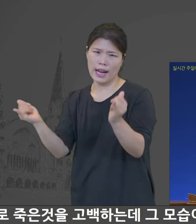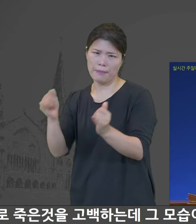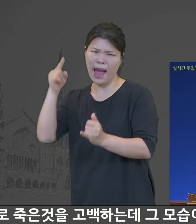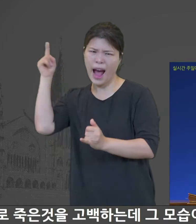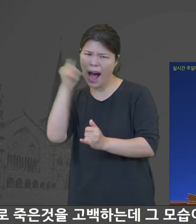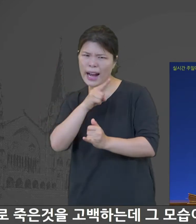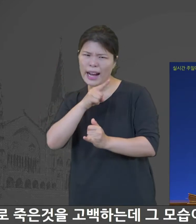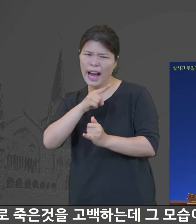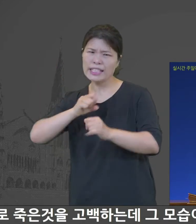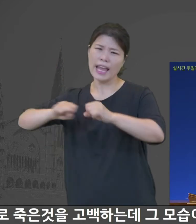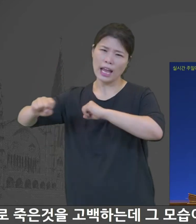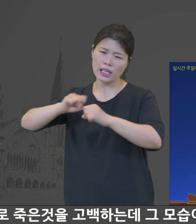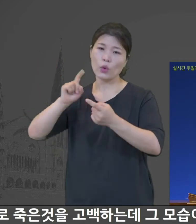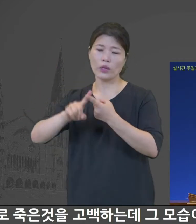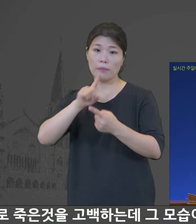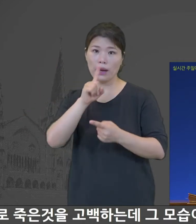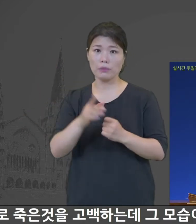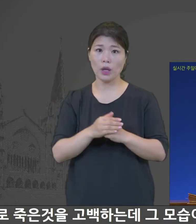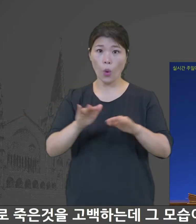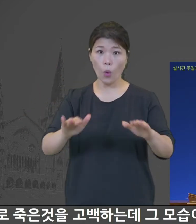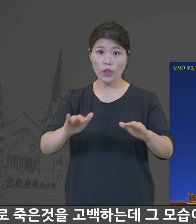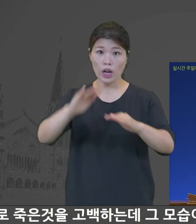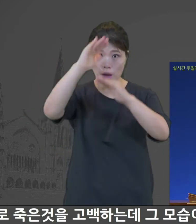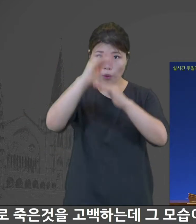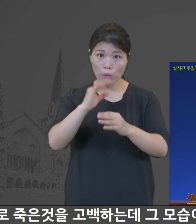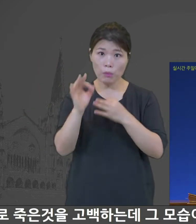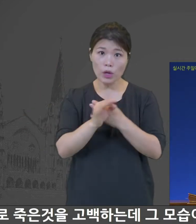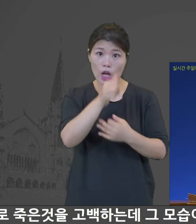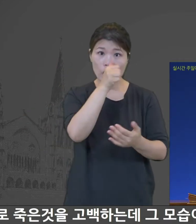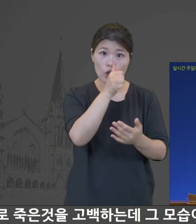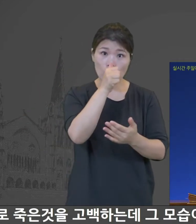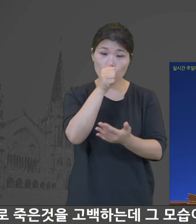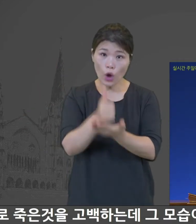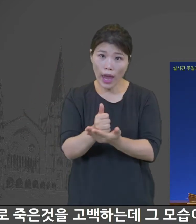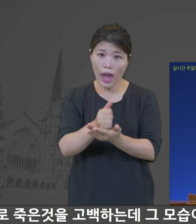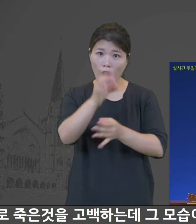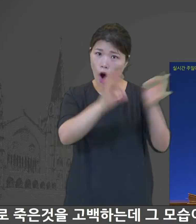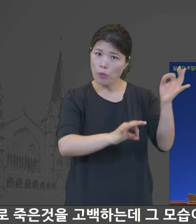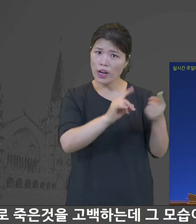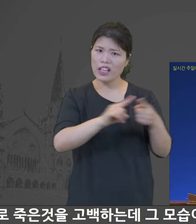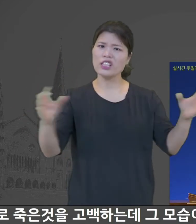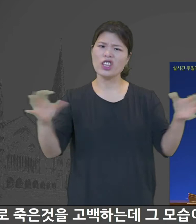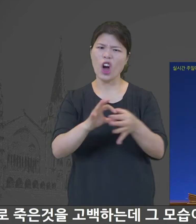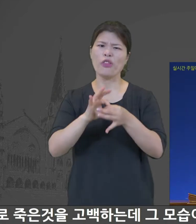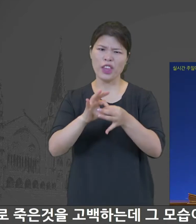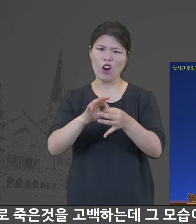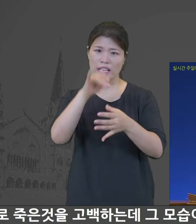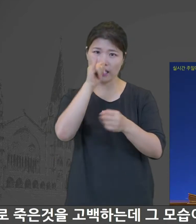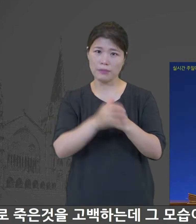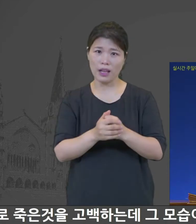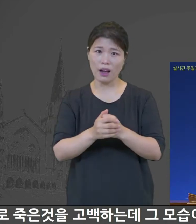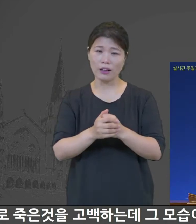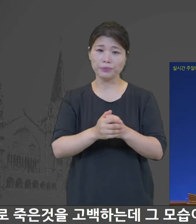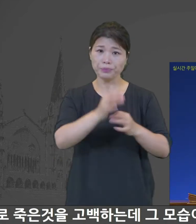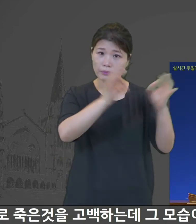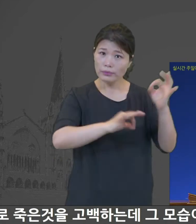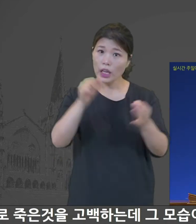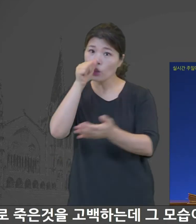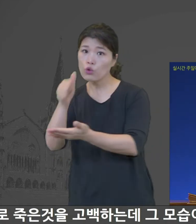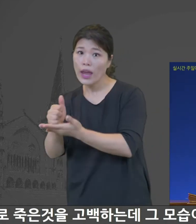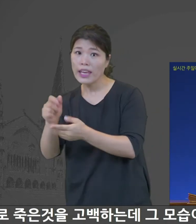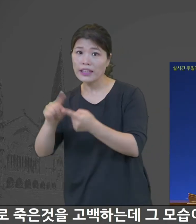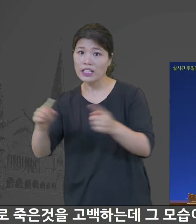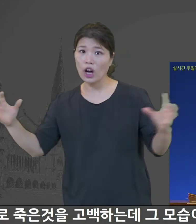가리킵니다. 본문에서는 죄와 허물을 연결함으로 두 개를 굳이 분리시키지 아니하고 허물과 죄를 하나의